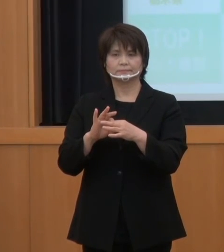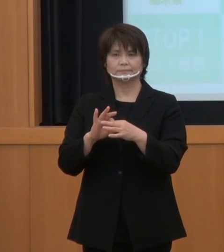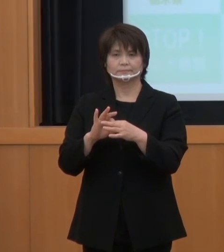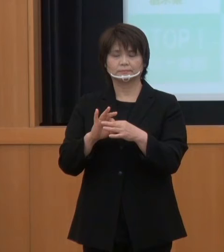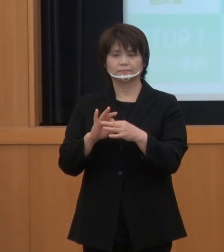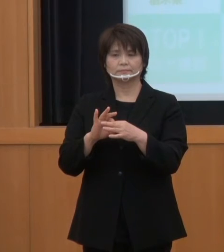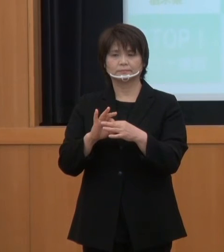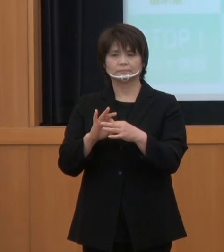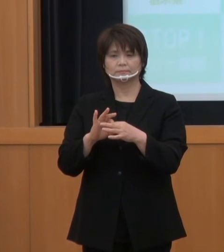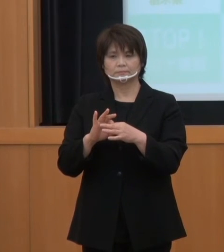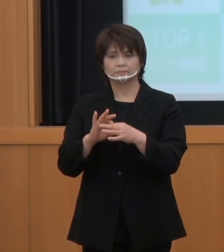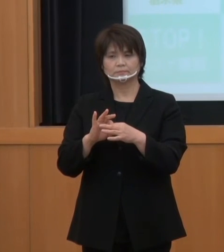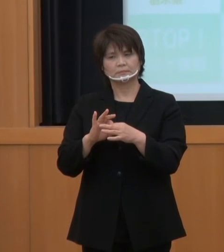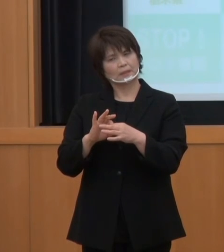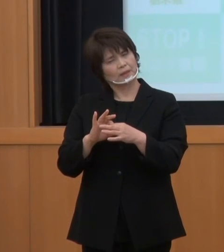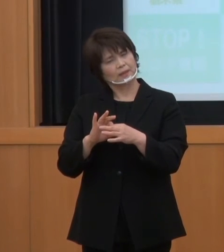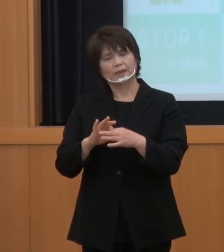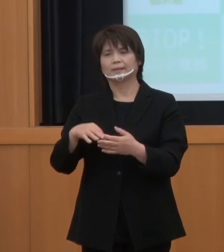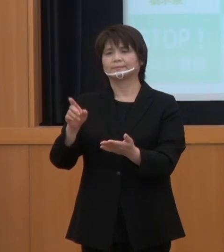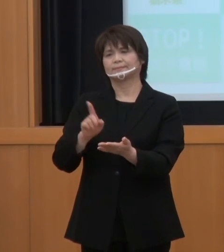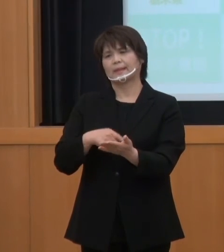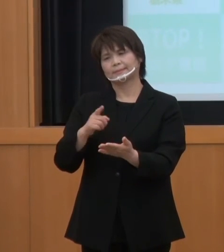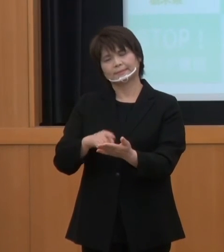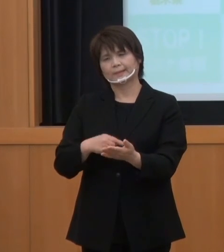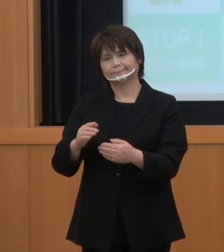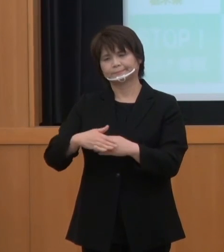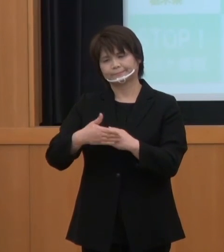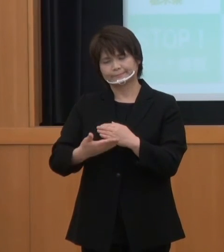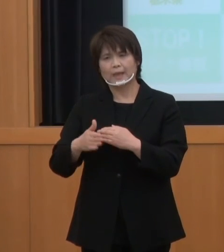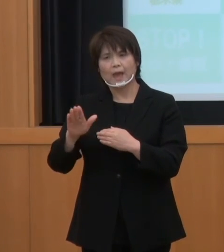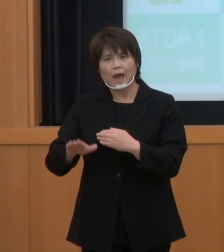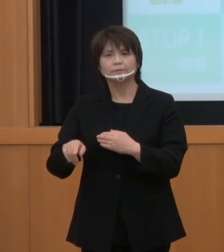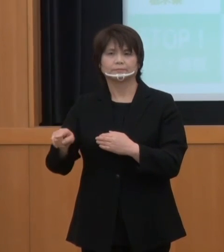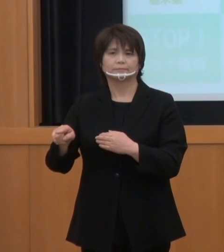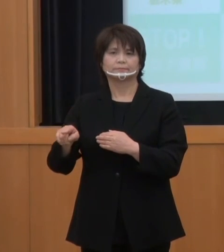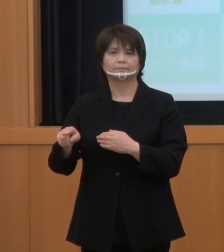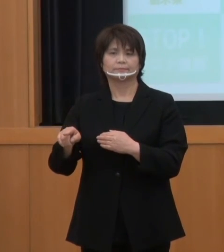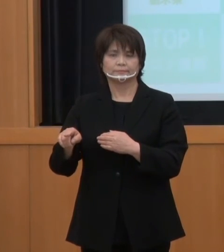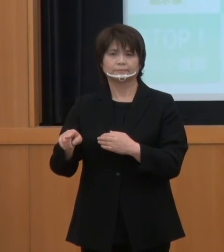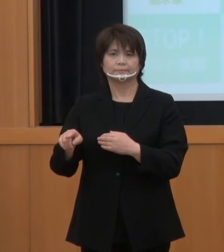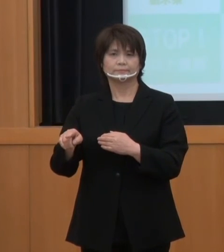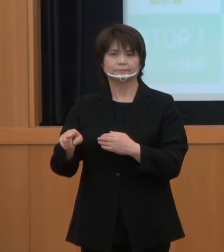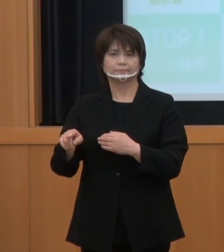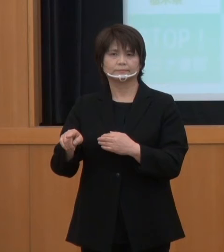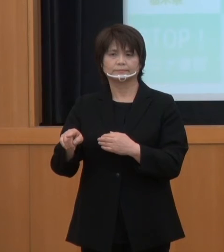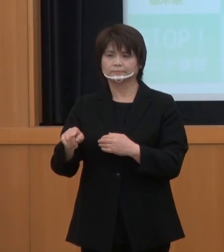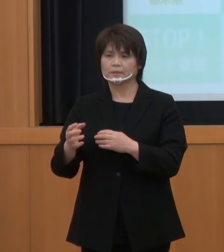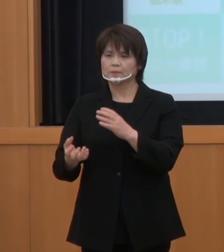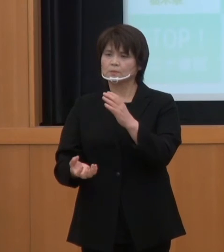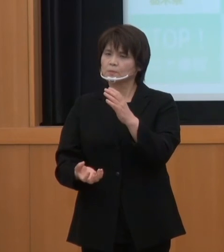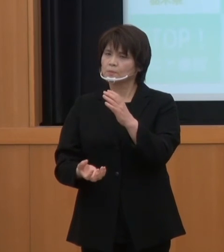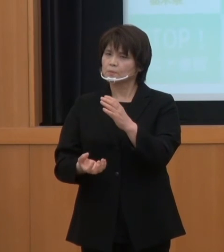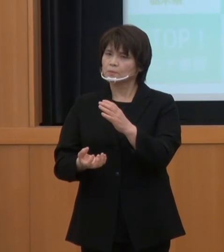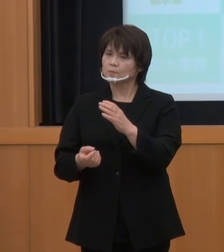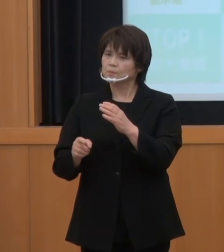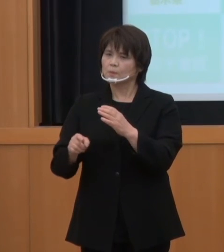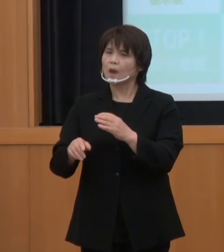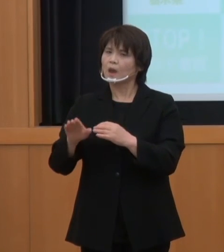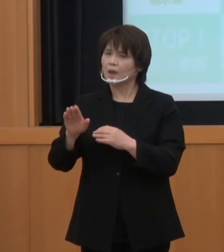満足のいくものではないということが、例えばそういうことが、そういったことが根底にあって